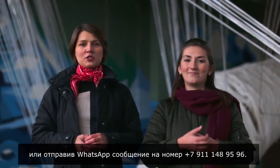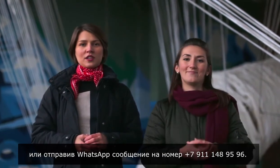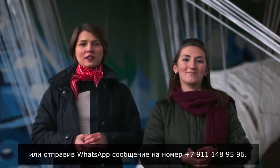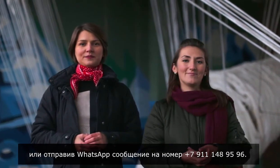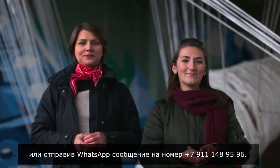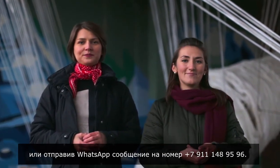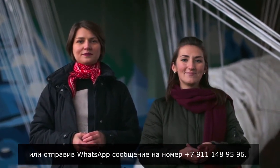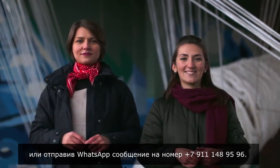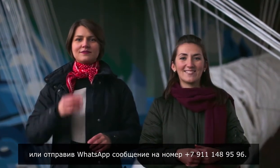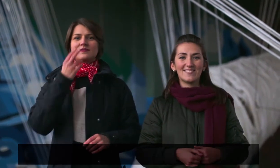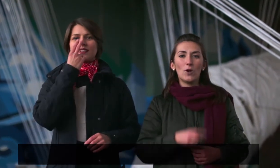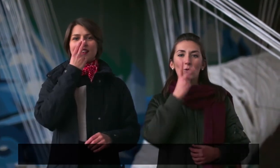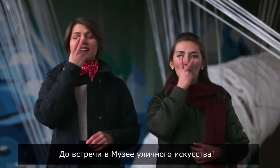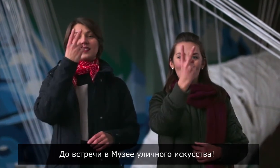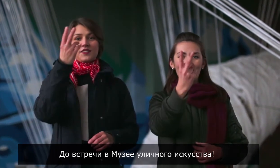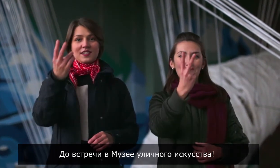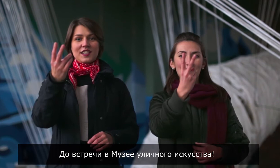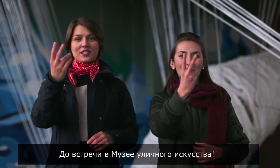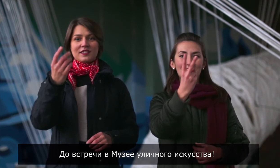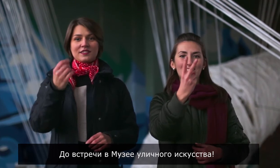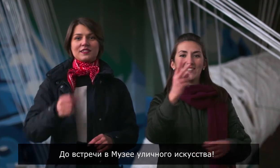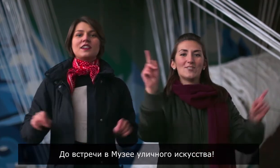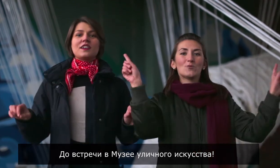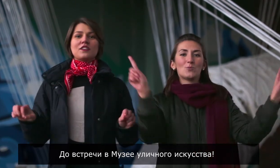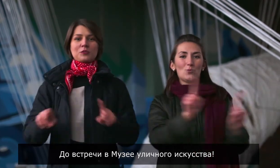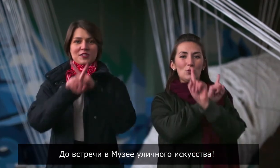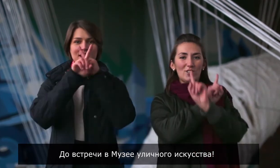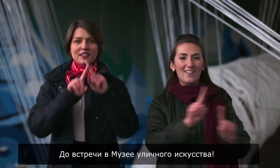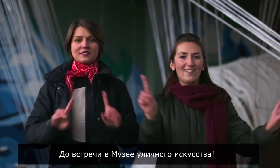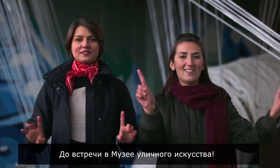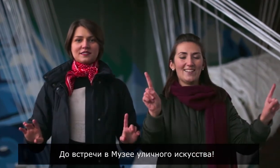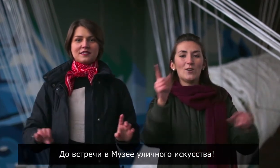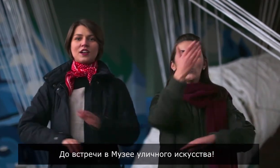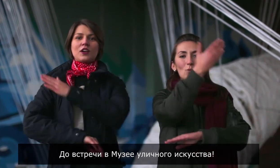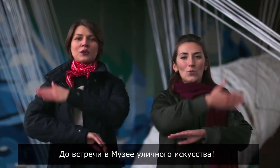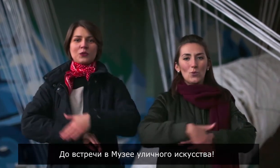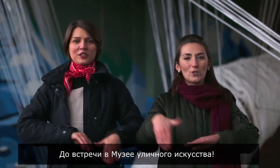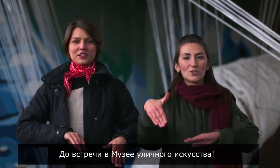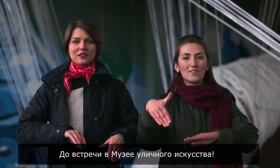WhatsApp-сообщение. До встречи в музее!